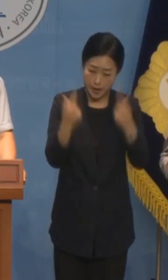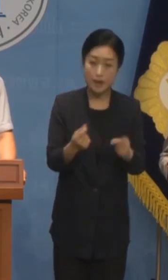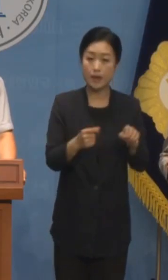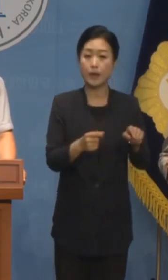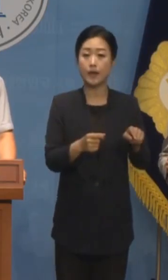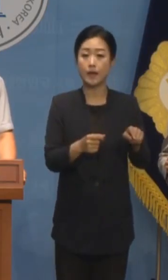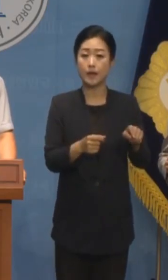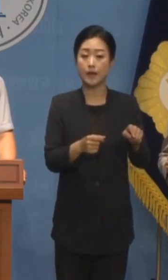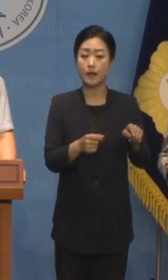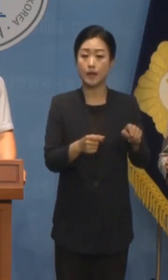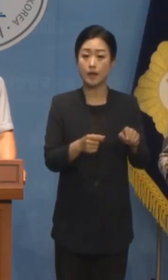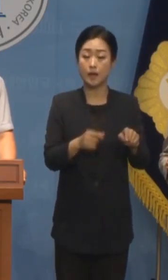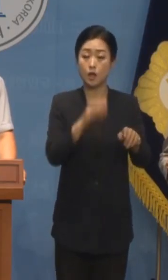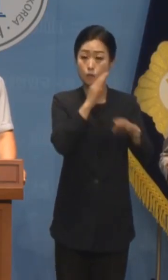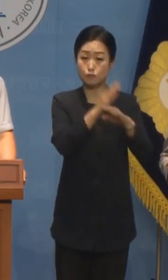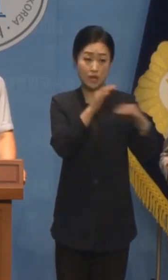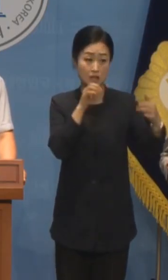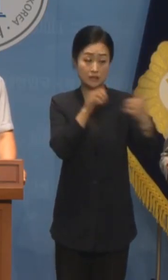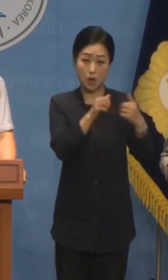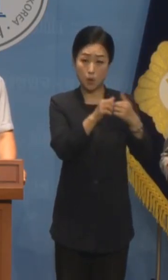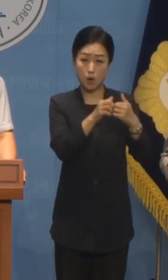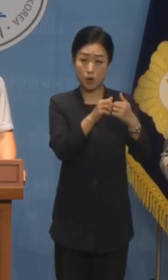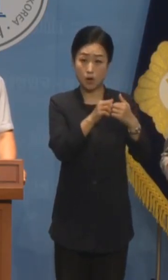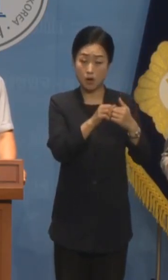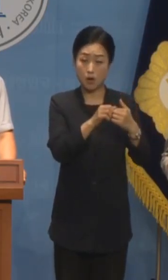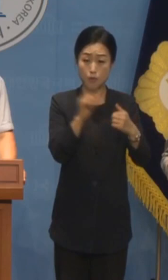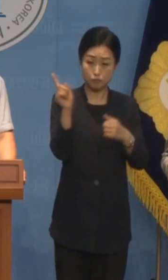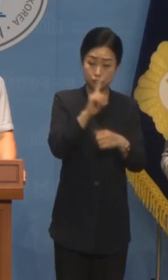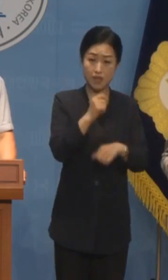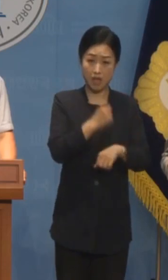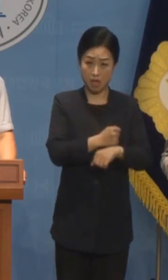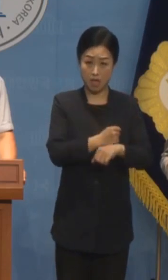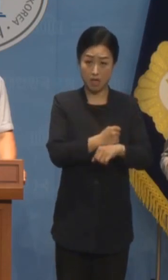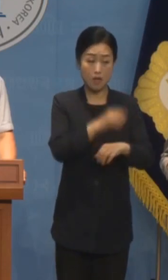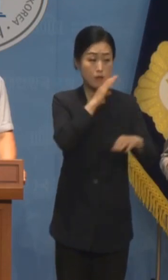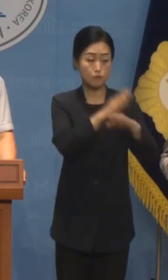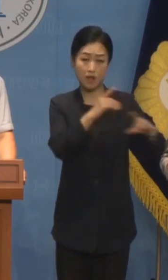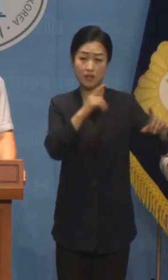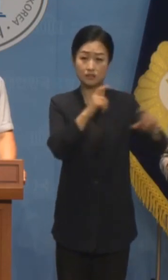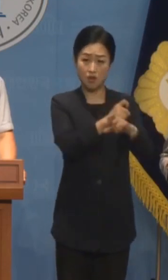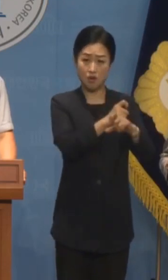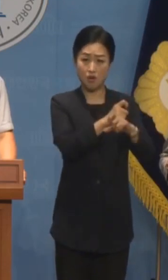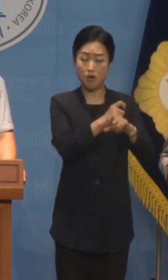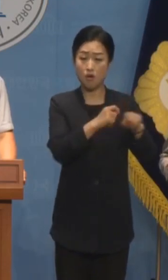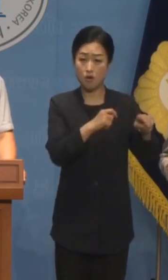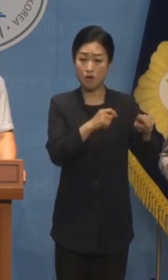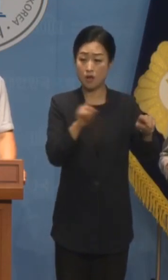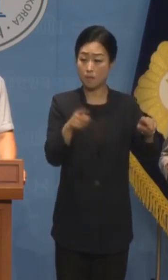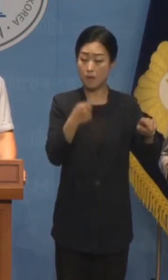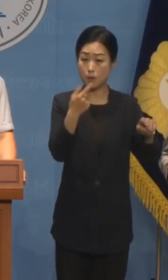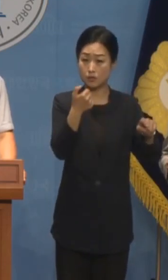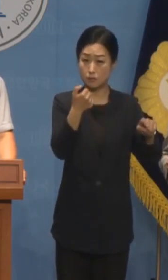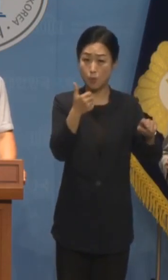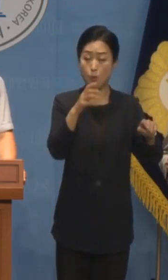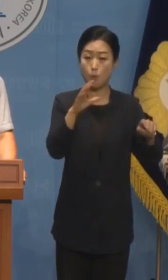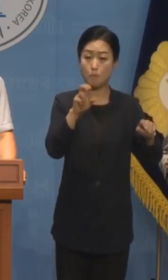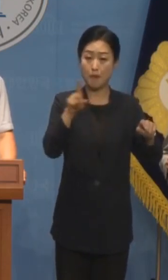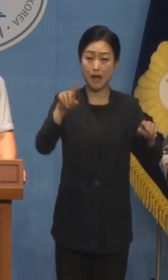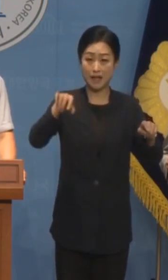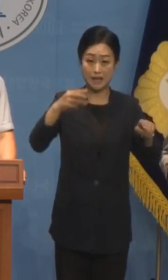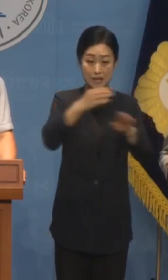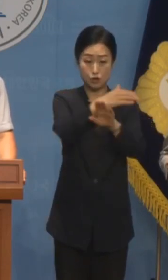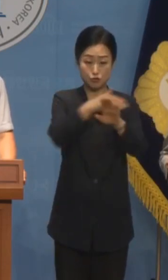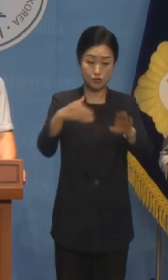것입니다. 북한과 싸우면 무엇이든 하겠다. 북한을 적으로 상정해 놓고 155마일